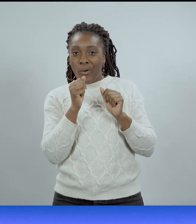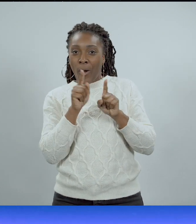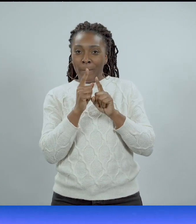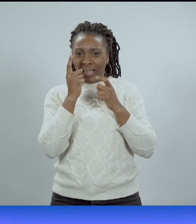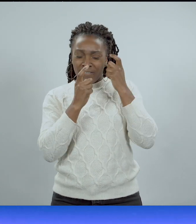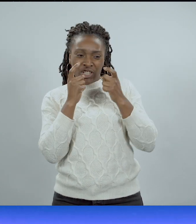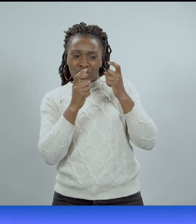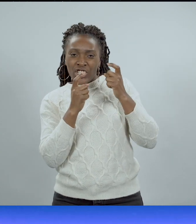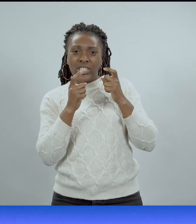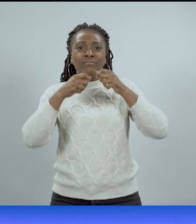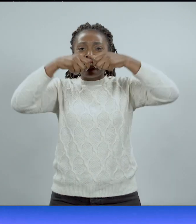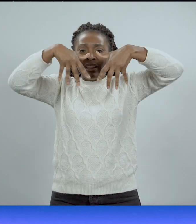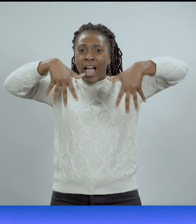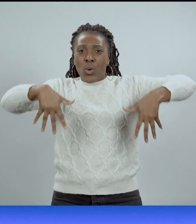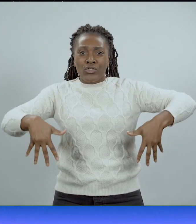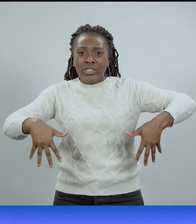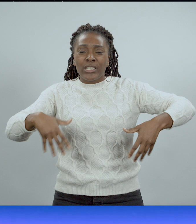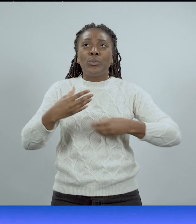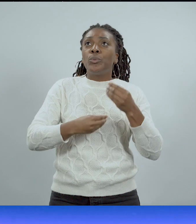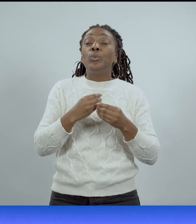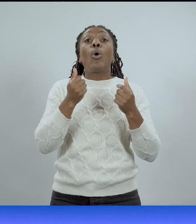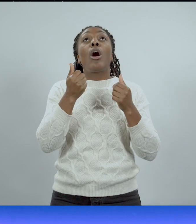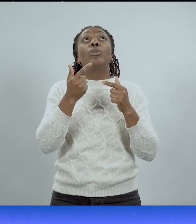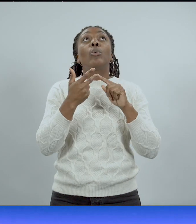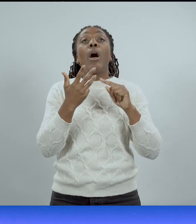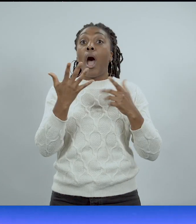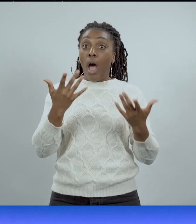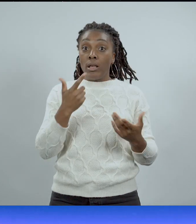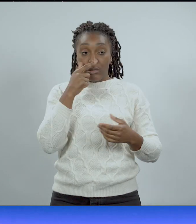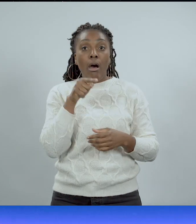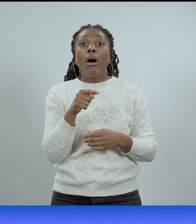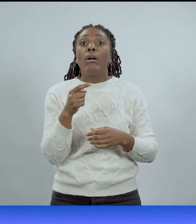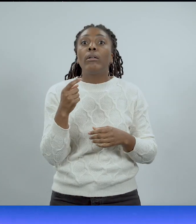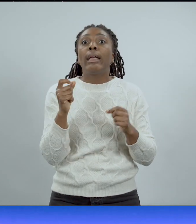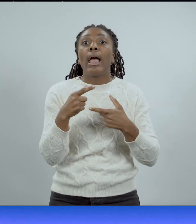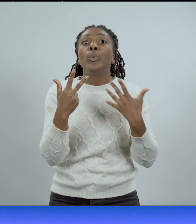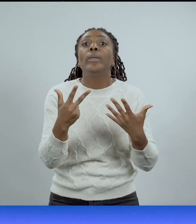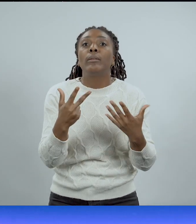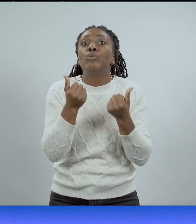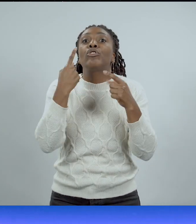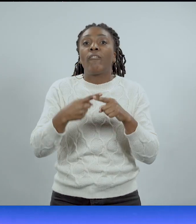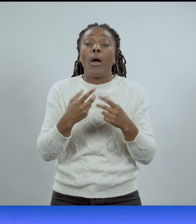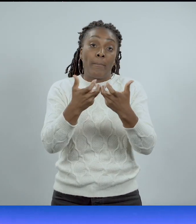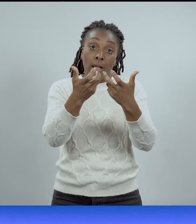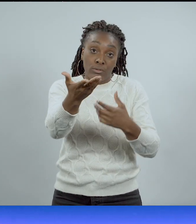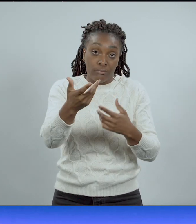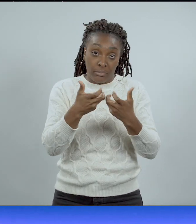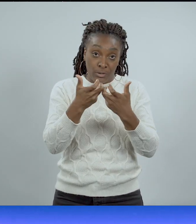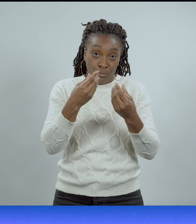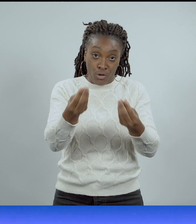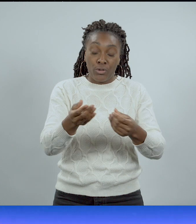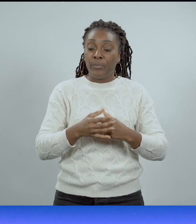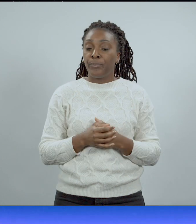mais si on regarde certaines généalogies ou si on se met à compter, on voit le chiffre 8 apparaître à plusieurs endroits. On peut